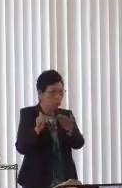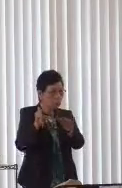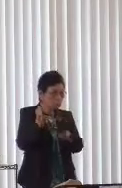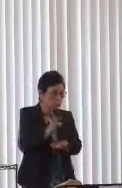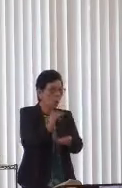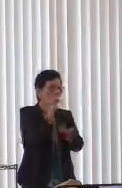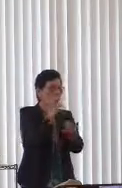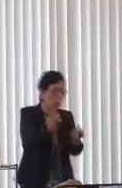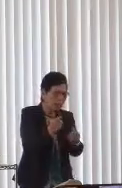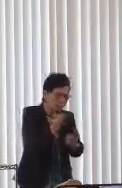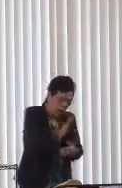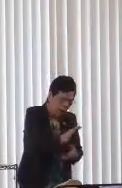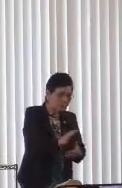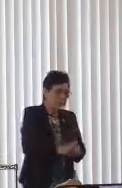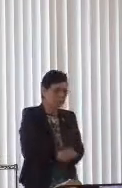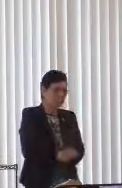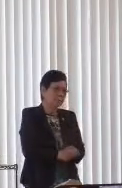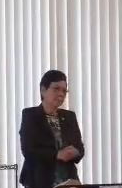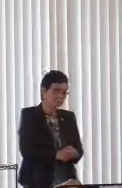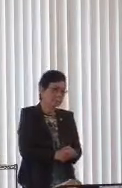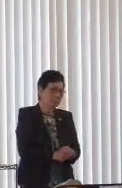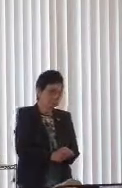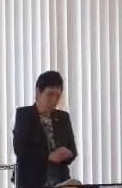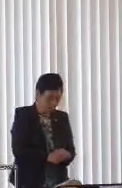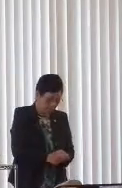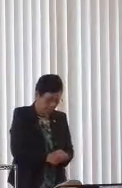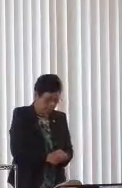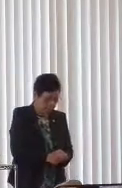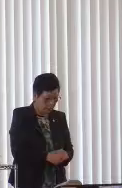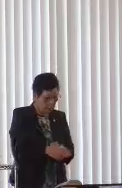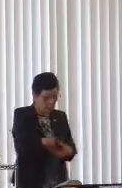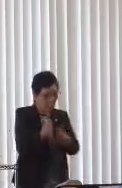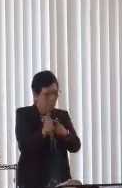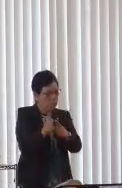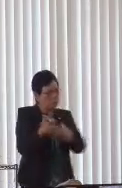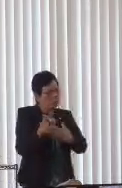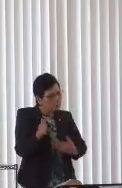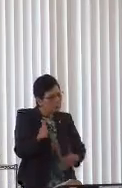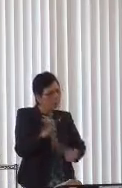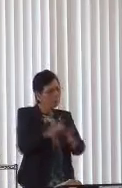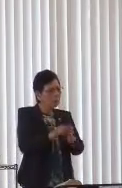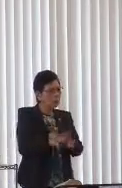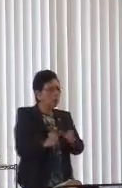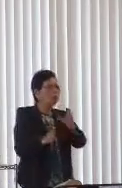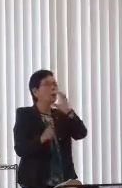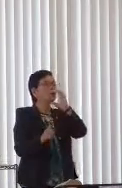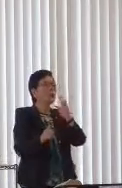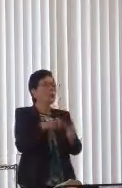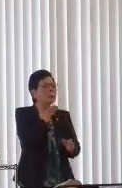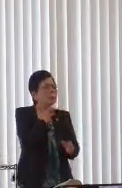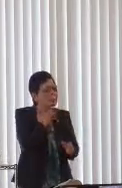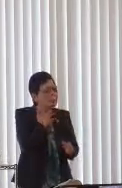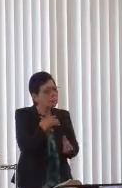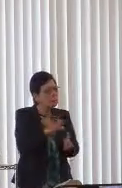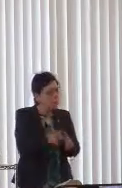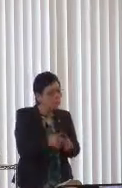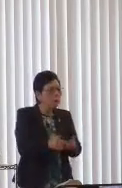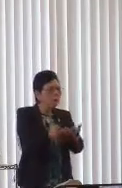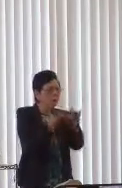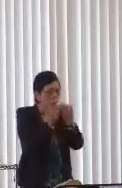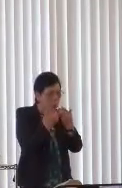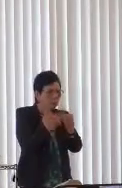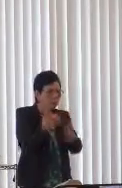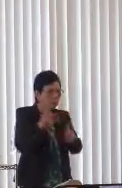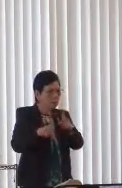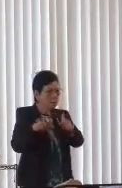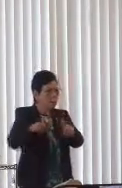ここで、書いてある、私が飢えていた時に飲ませ、食べさせ、喉が渇いていた時に飲ませ、旅をしていた時